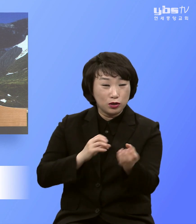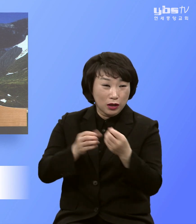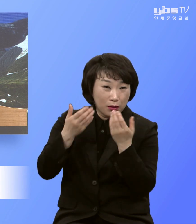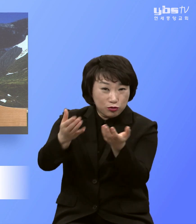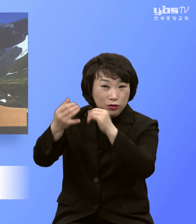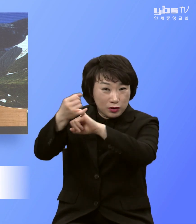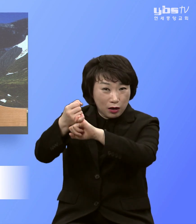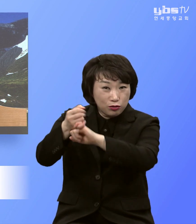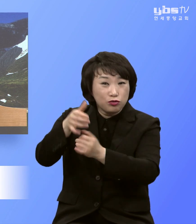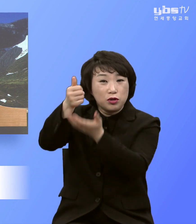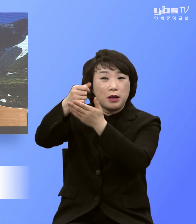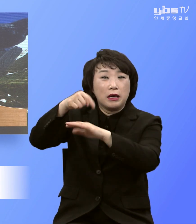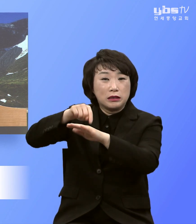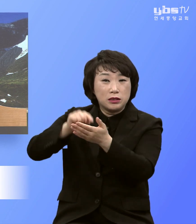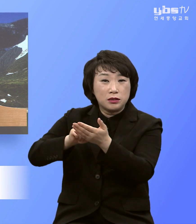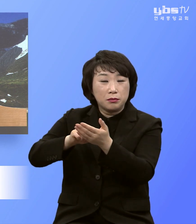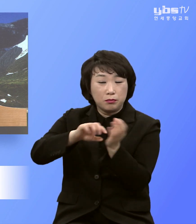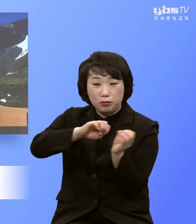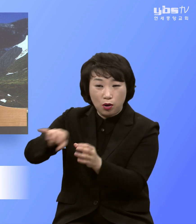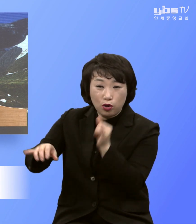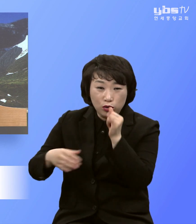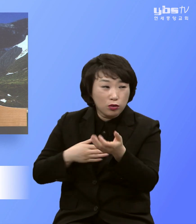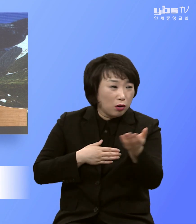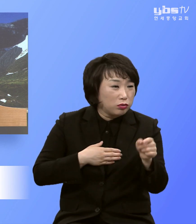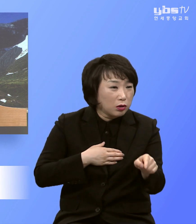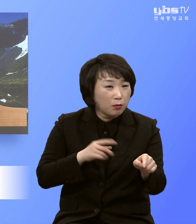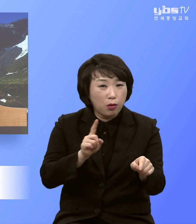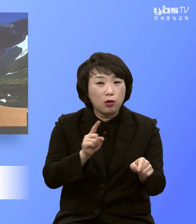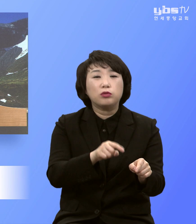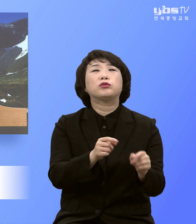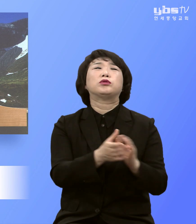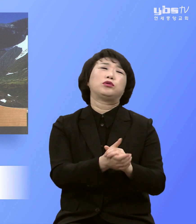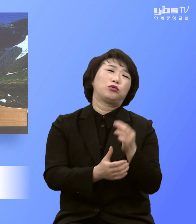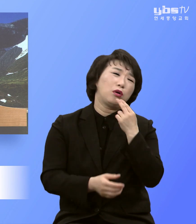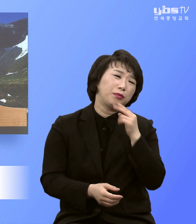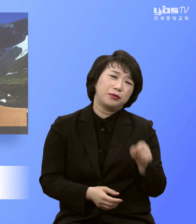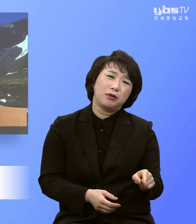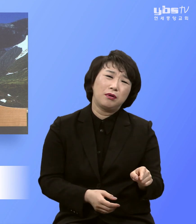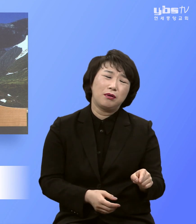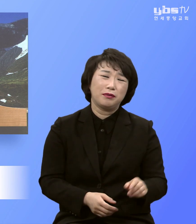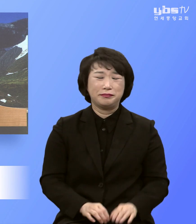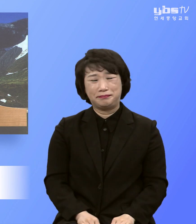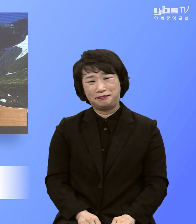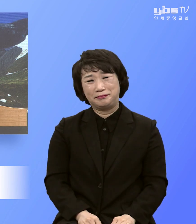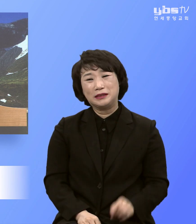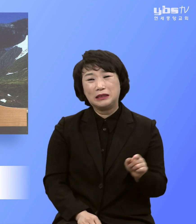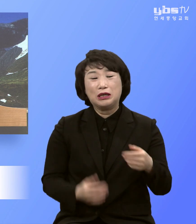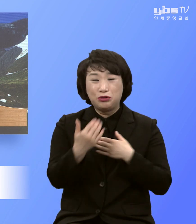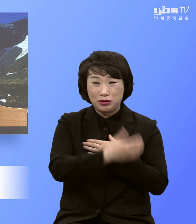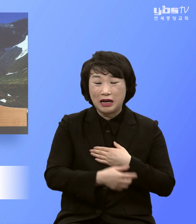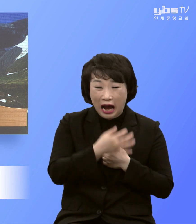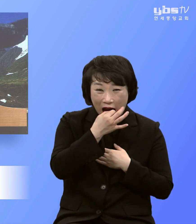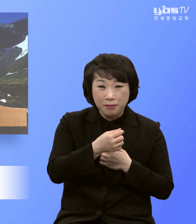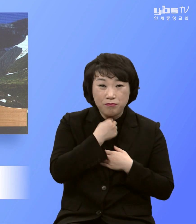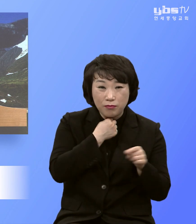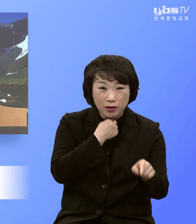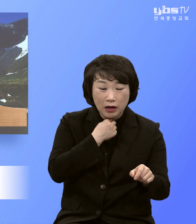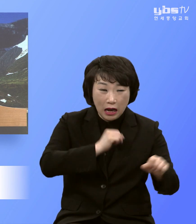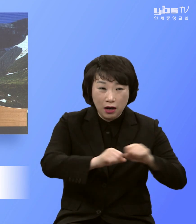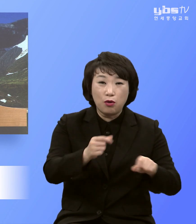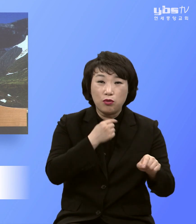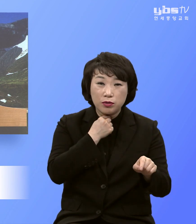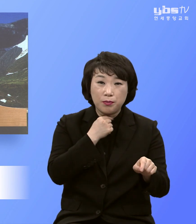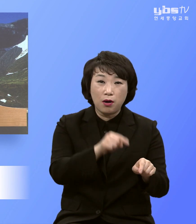주겠다고 하시는 진실이 부정될 때 그 사람은 기도하지 않는 것입니다. 그는 육신이 원하는 것을 행하기